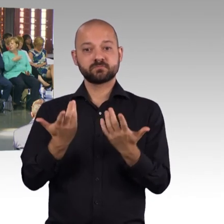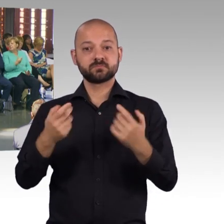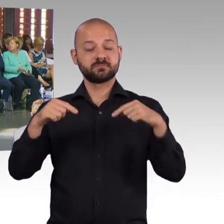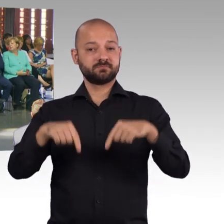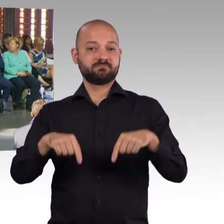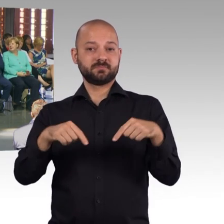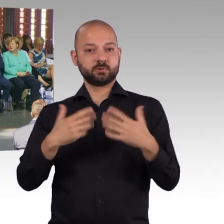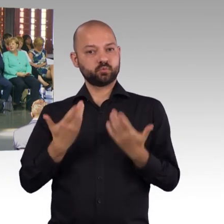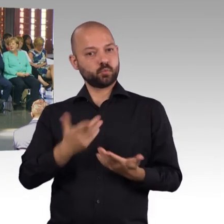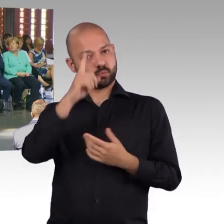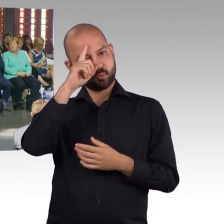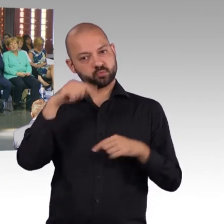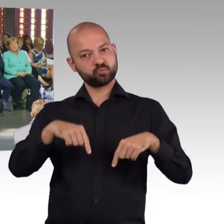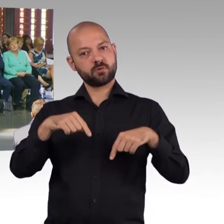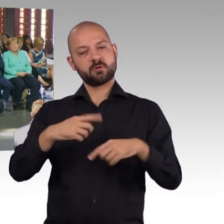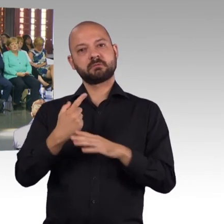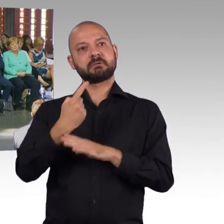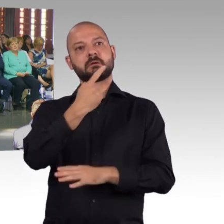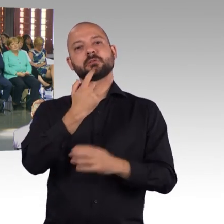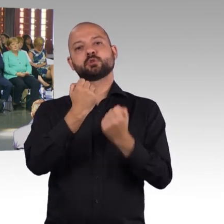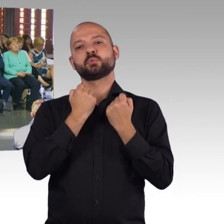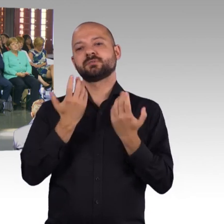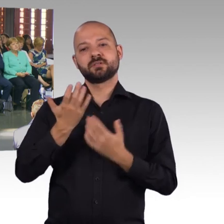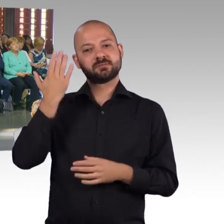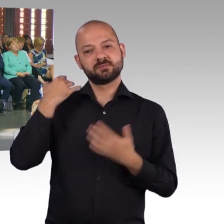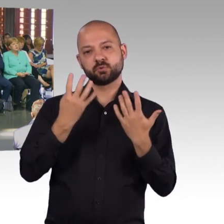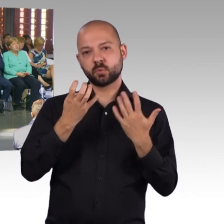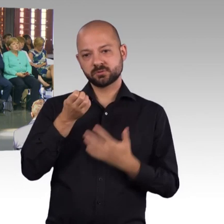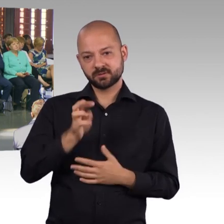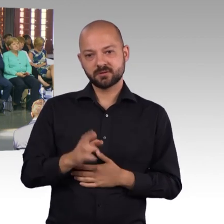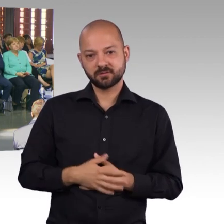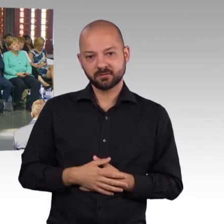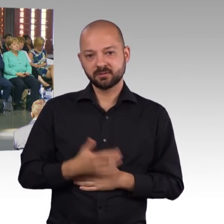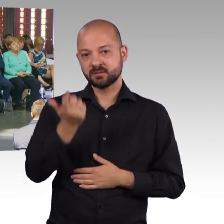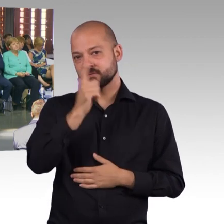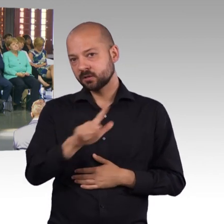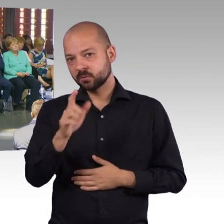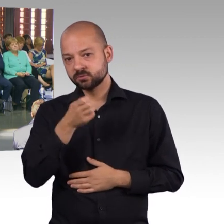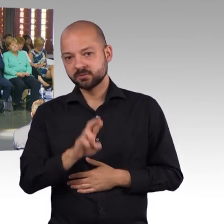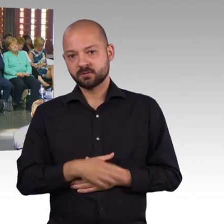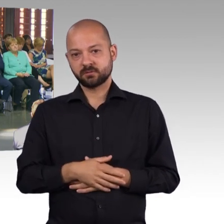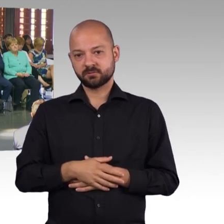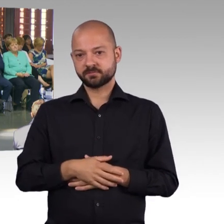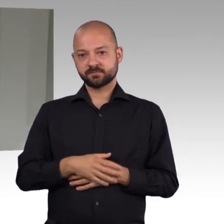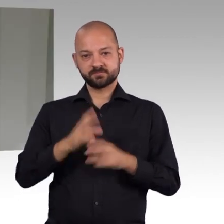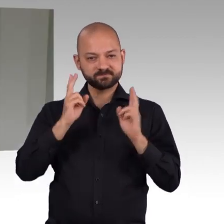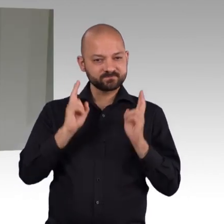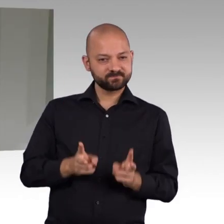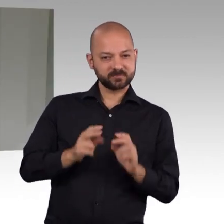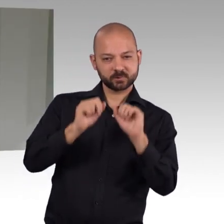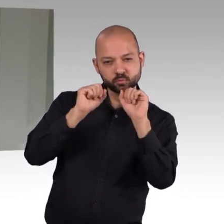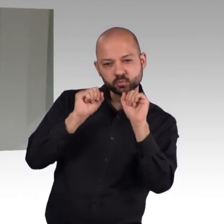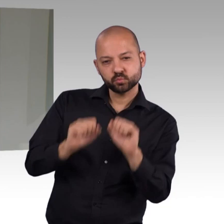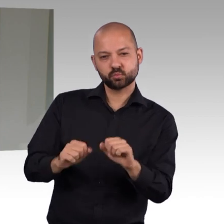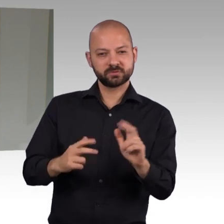ihre eigenen Netze zu schützen. Sie ist bei weitem nicht in der Lage, unser Land vor einem großflächigen Cyberangriff